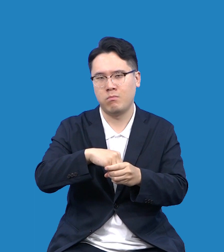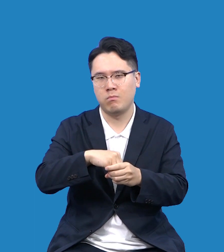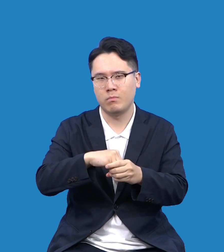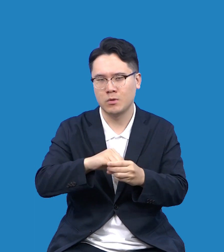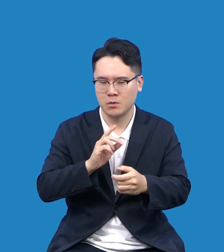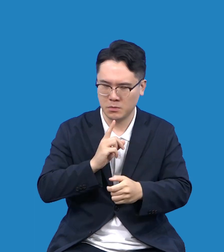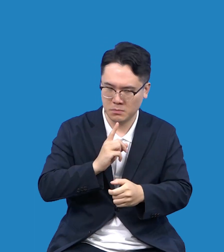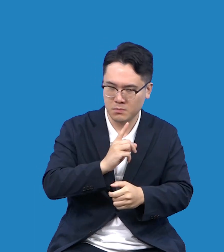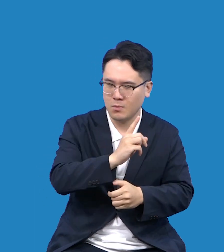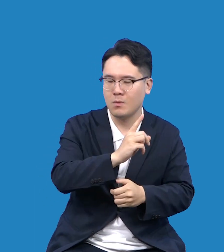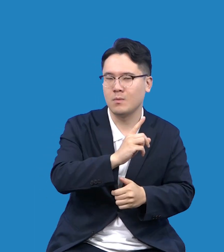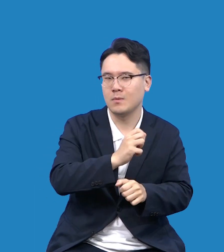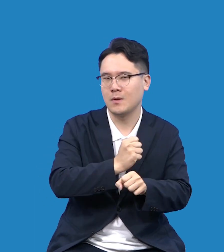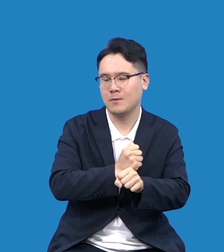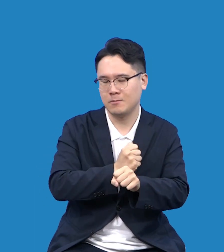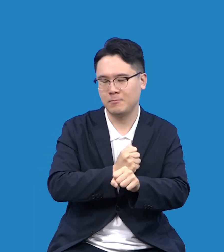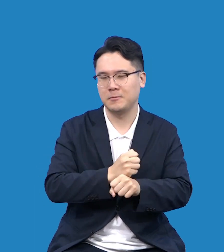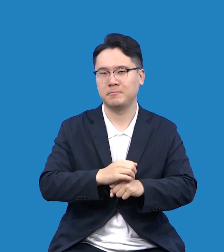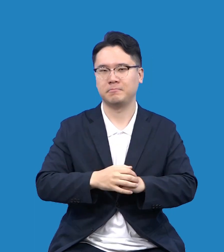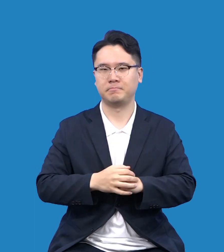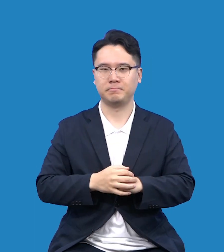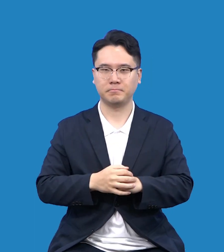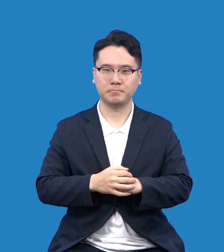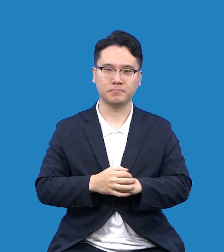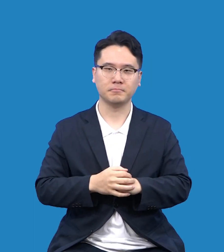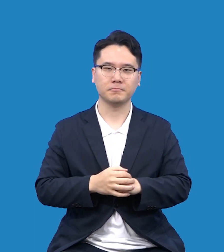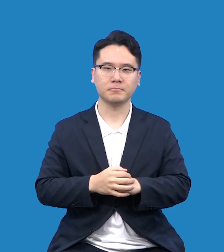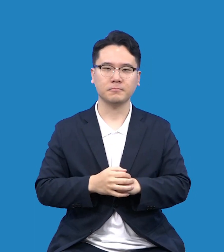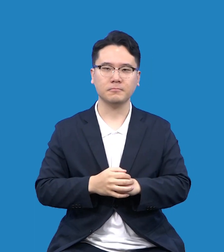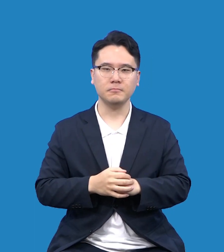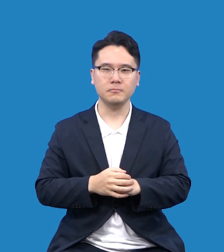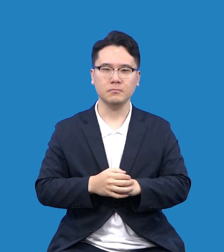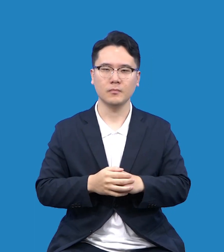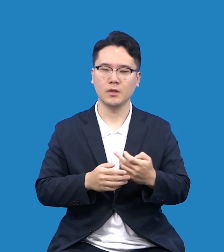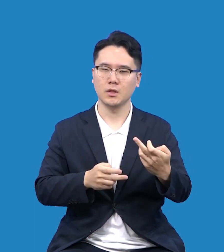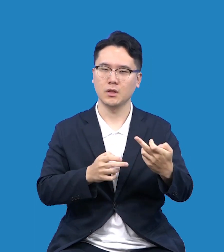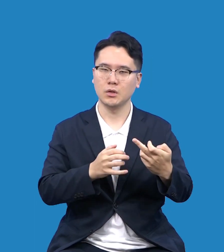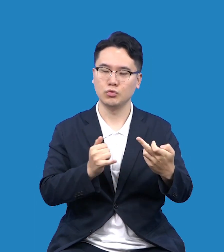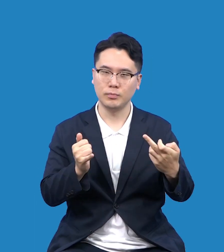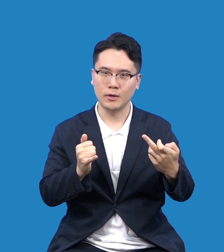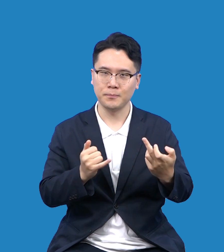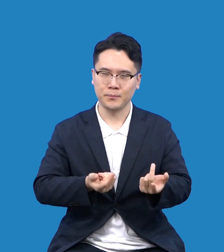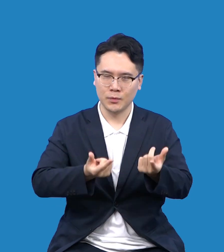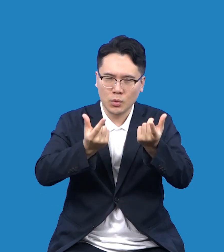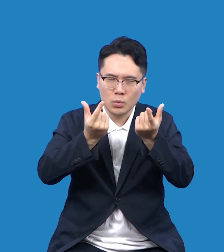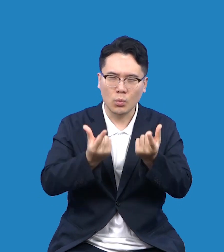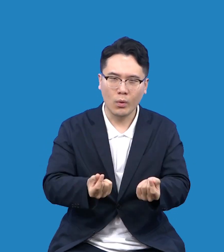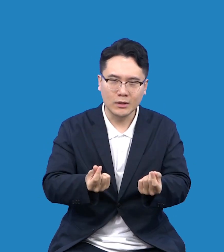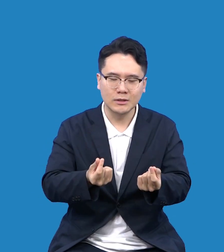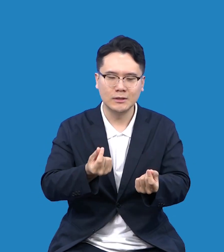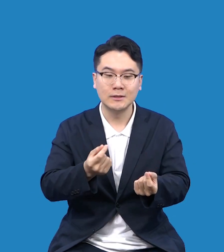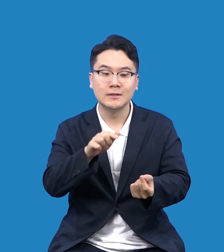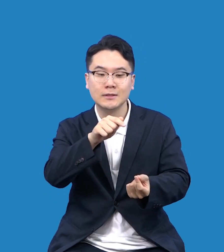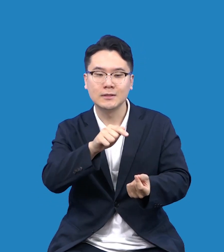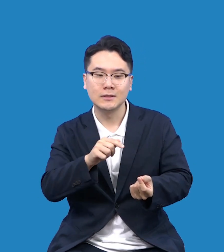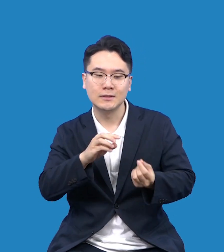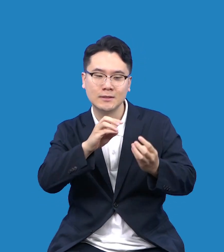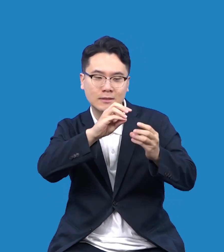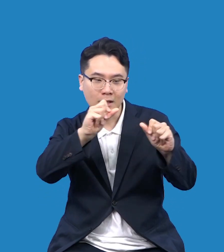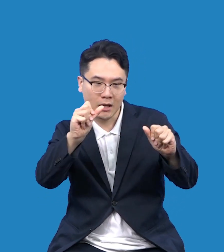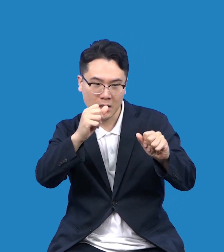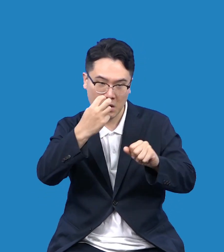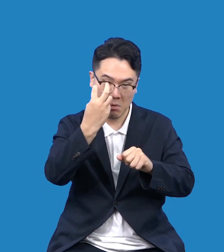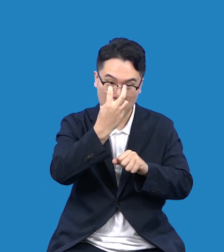리포트를 보고하게 됩니다. 12명이 같이 가서 같은 땅을 보고 같은